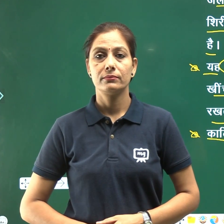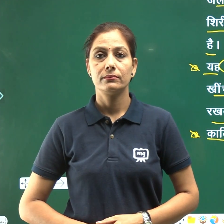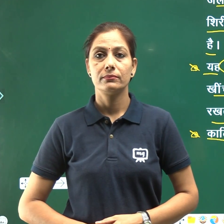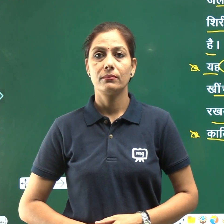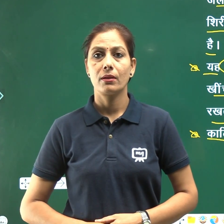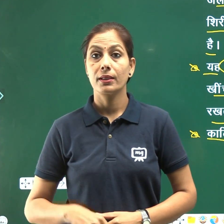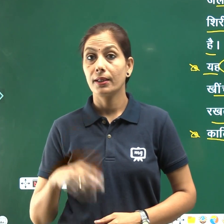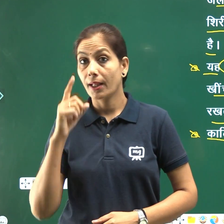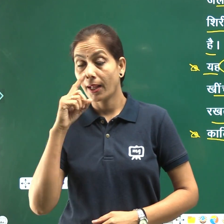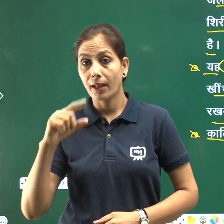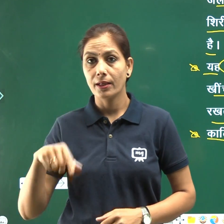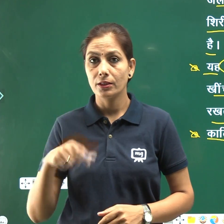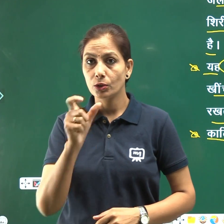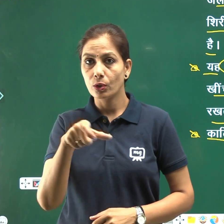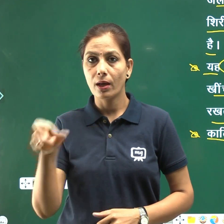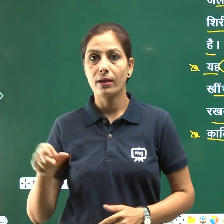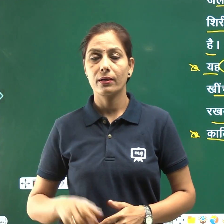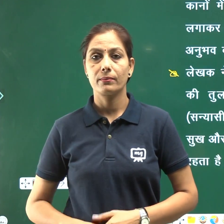नायिकाएं भी